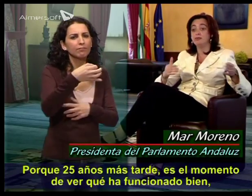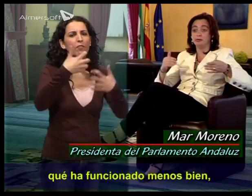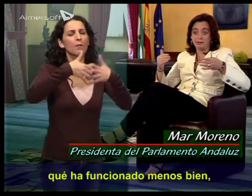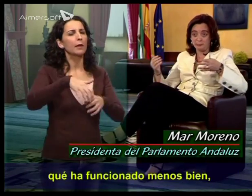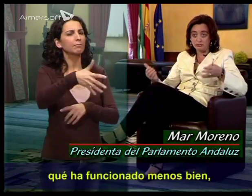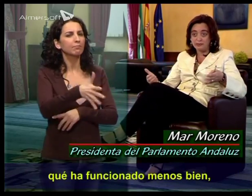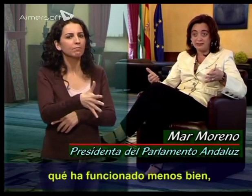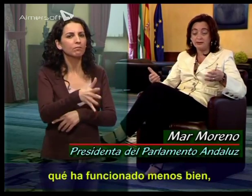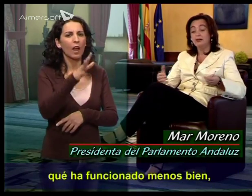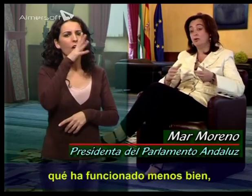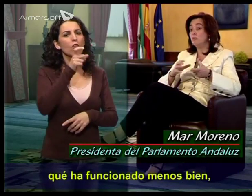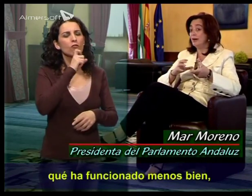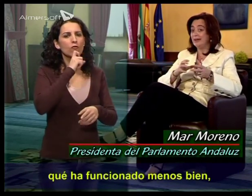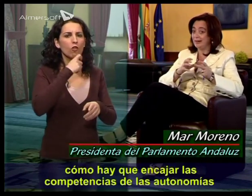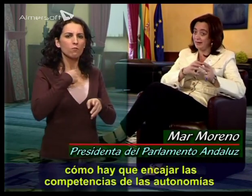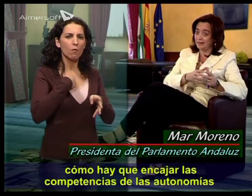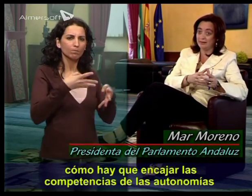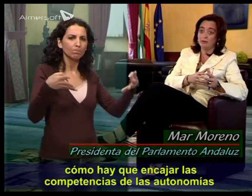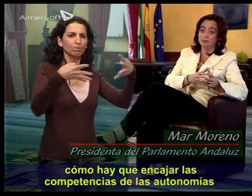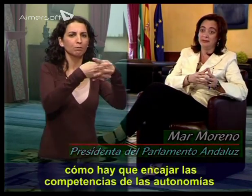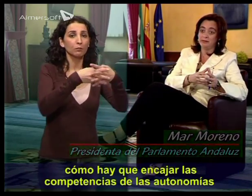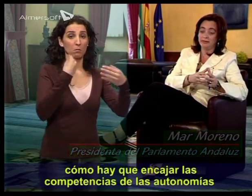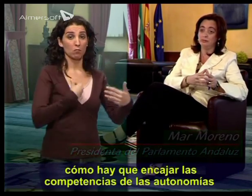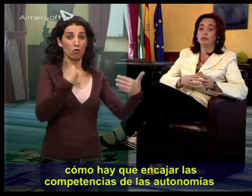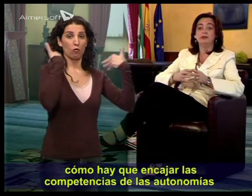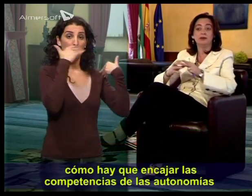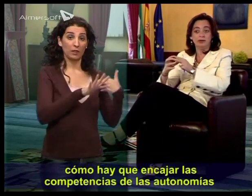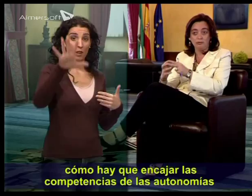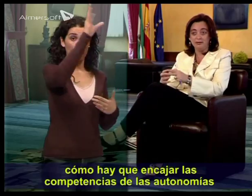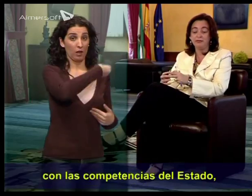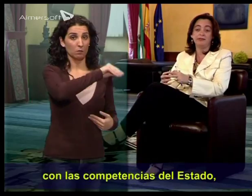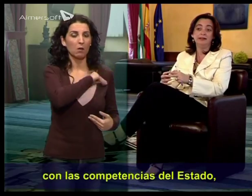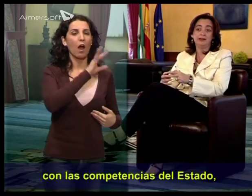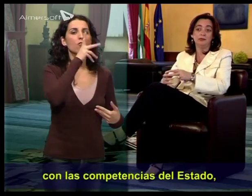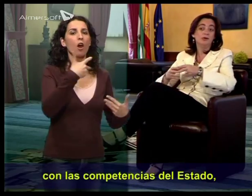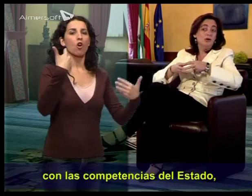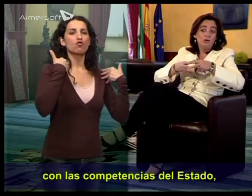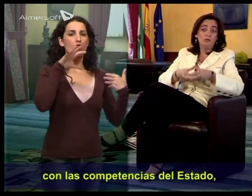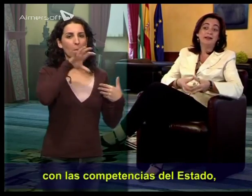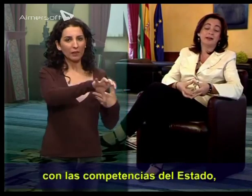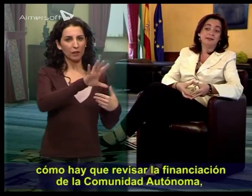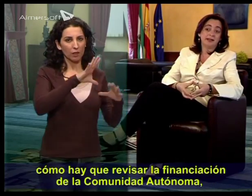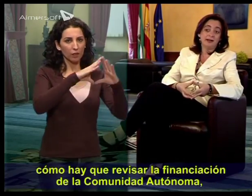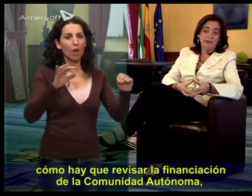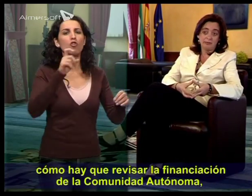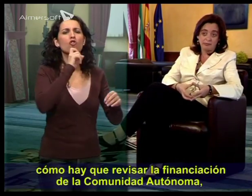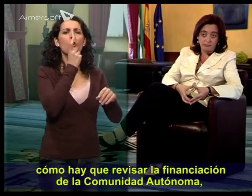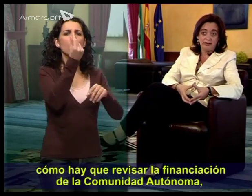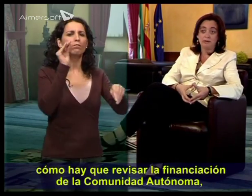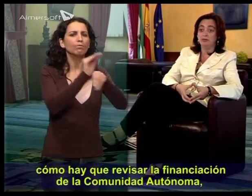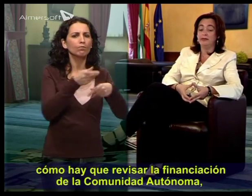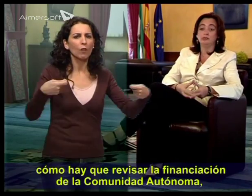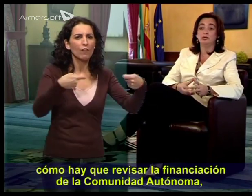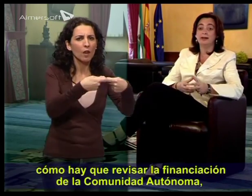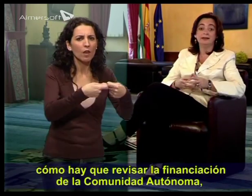bien, qué ha funcionado menos bien, cómo hay que encajar las competencias de la autonomía con las competencias del Estado, cómo hay que revisar la